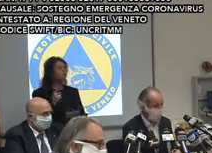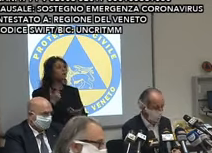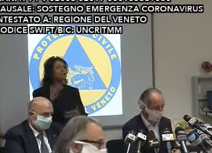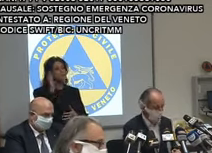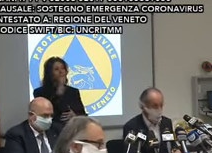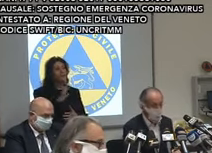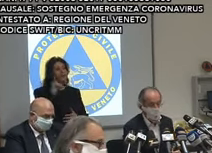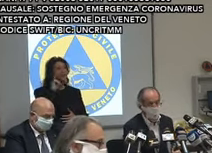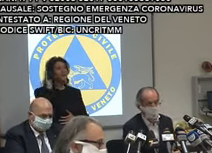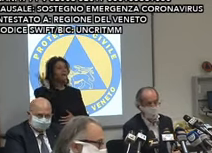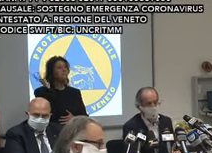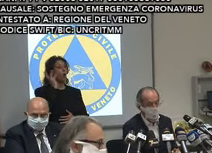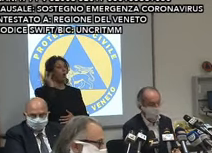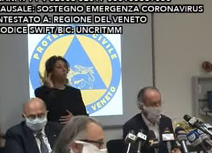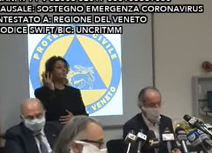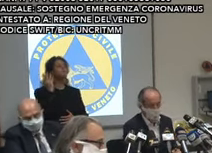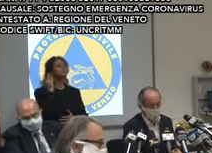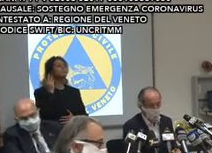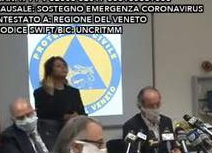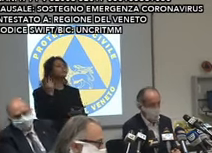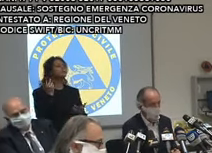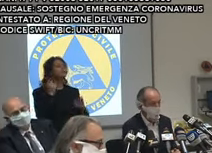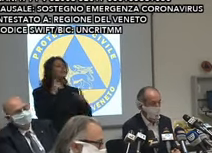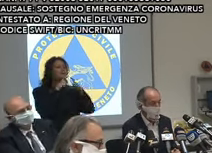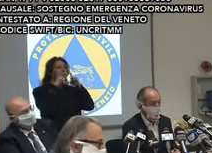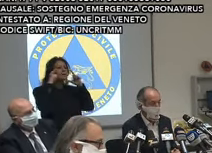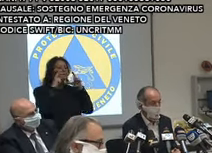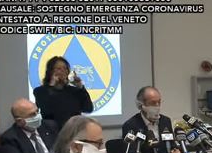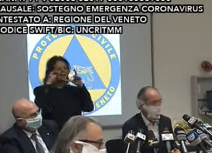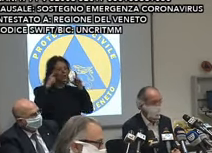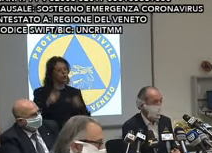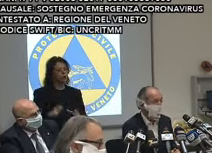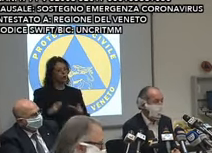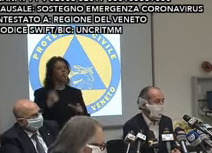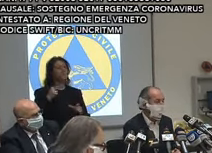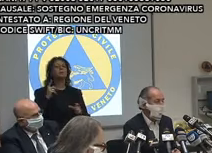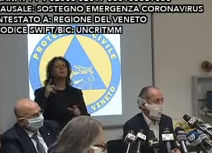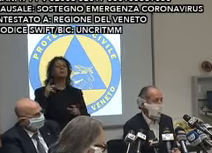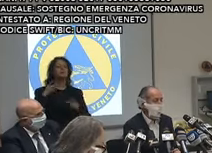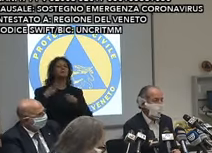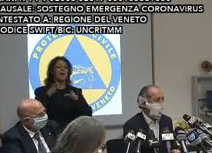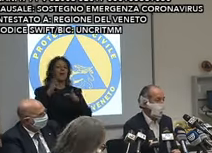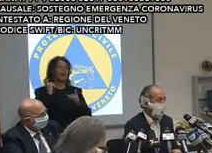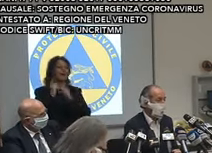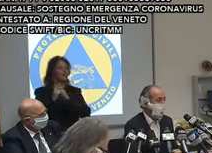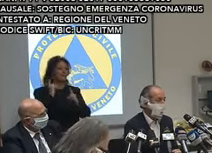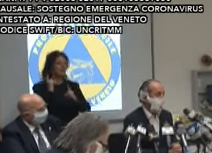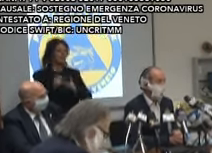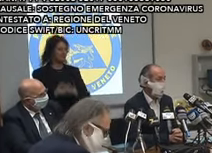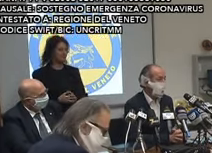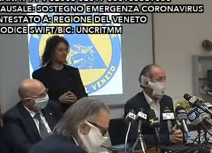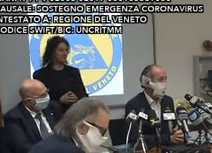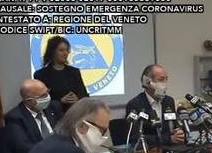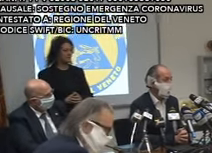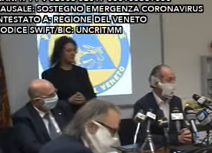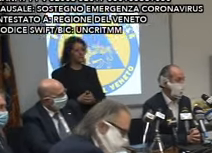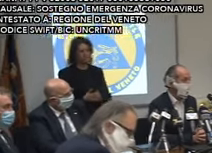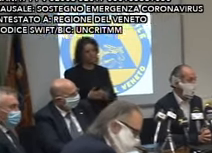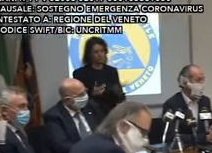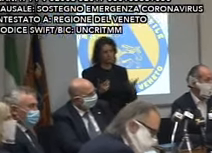della mascherina nei percorsi individuali sulla strada. Ma guarda, posso dire, rischio di